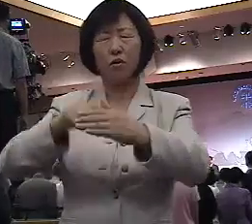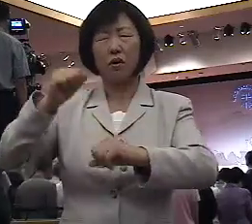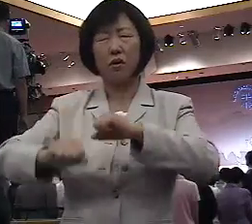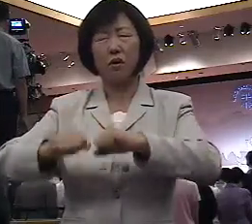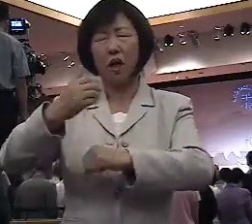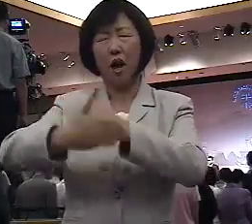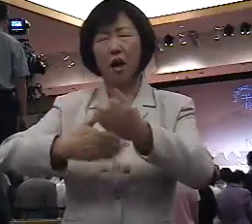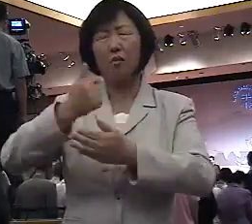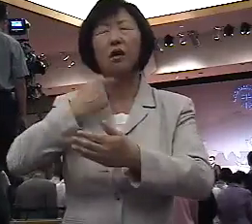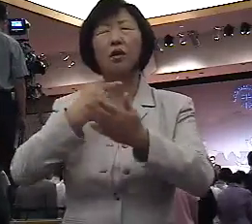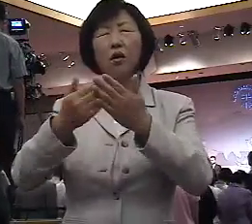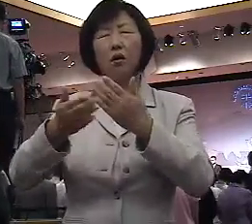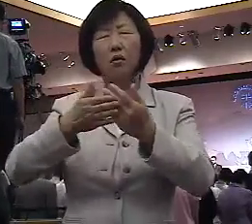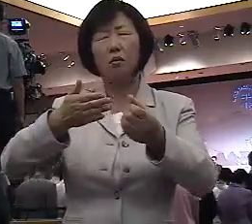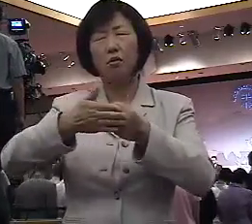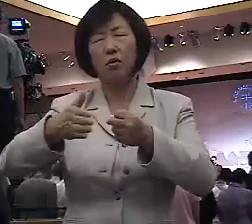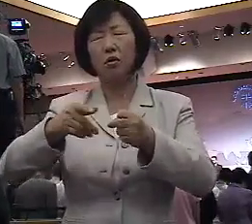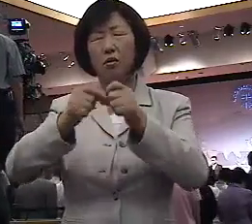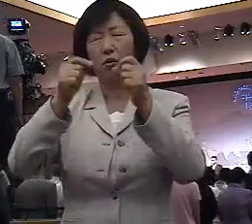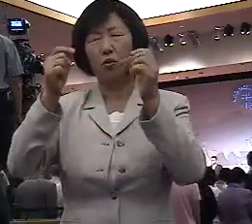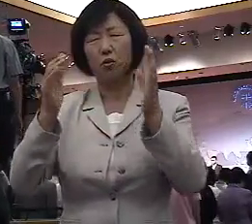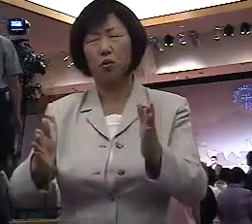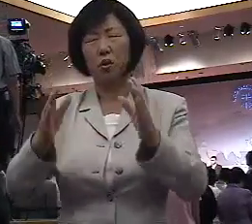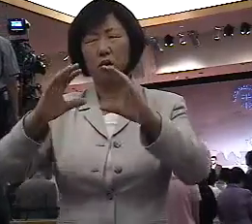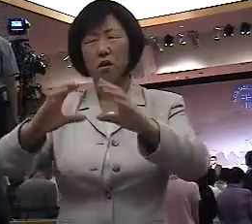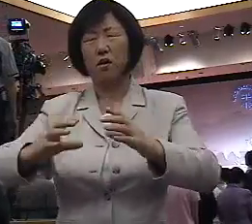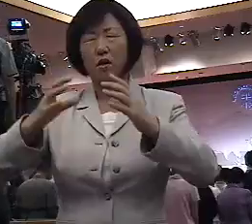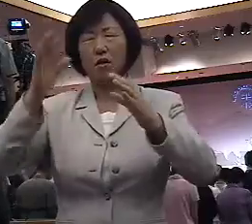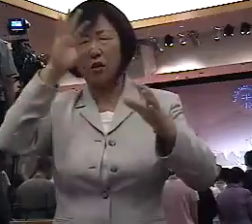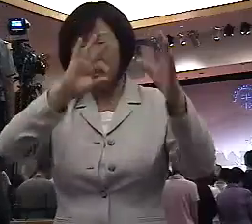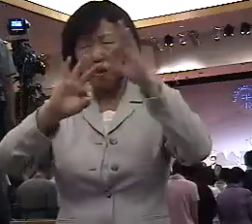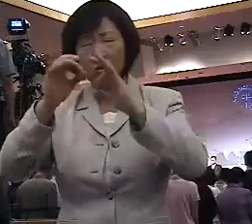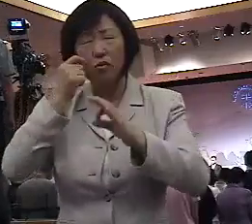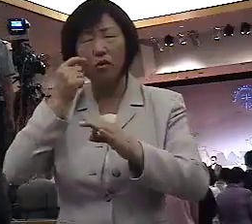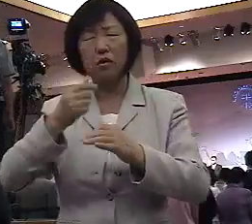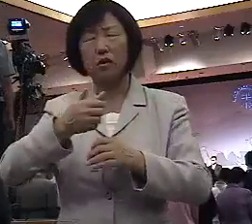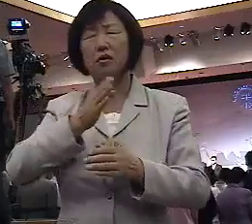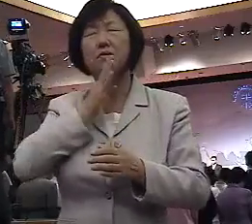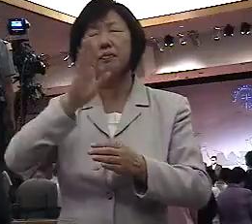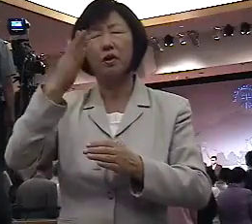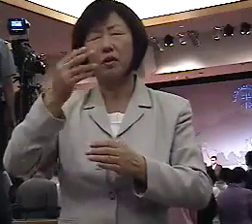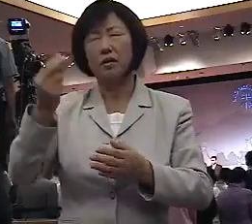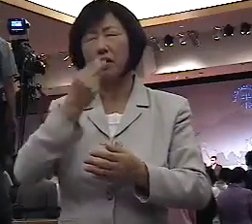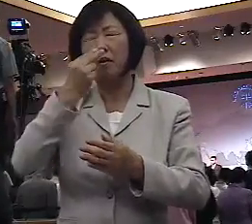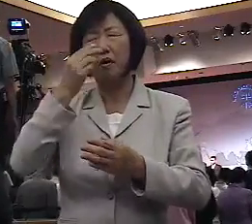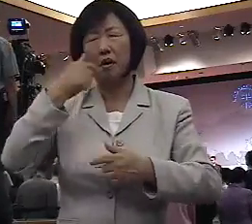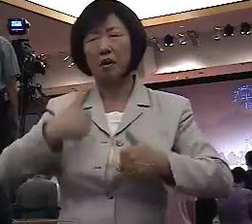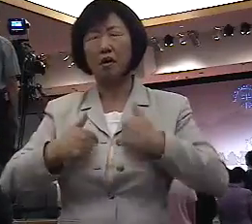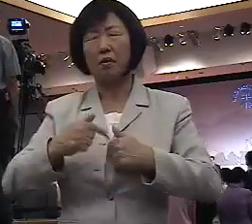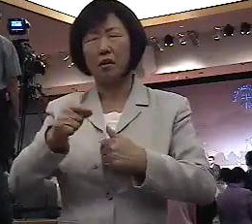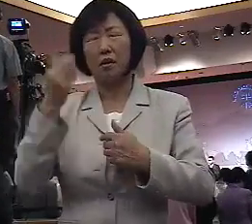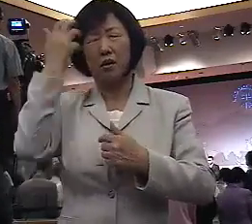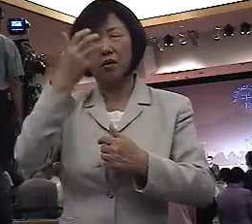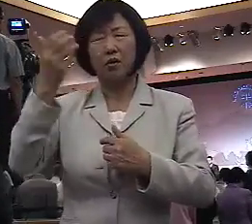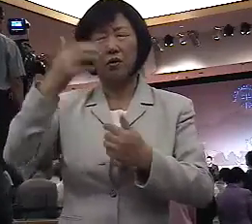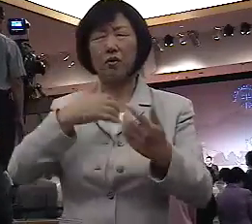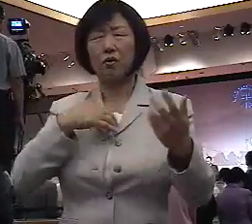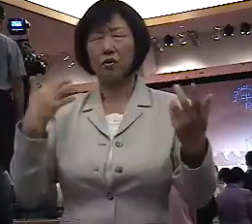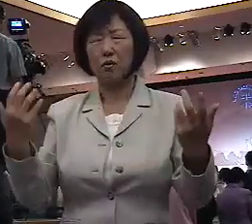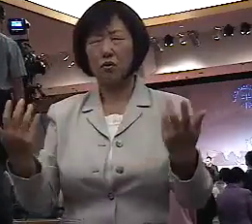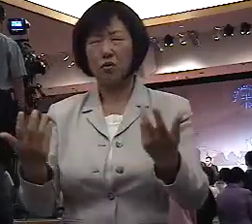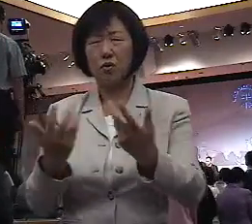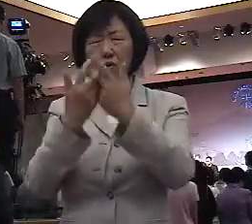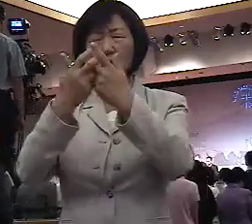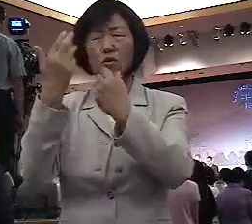역사하시는 하나님을 경험함으로 그동안 세상에서 찾지 못한 참된 생명의 기쁨이 그 영혼을 채우고도 넘치는